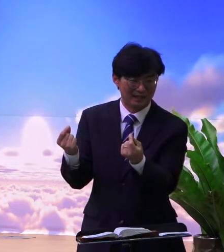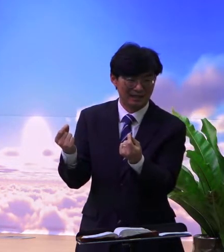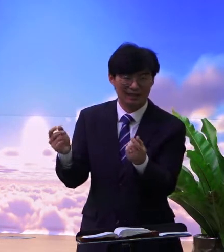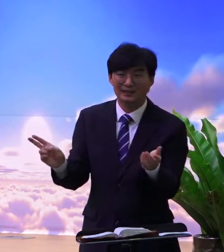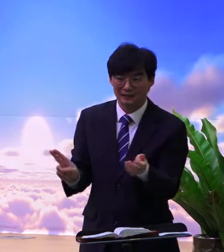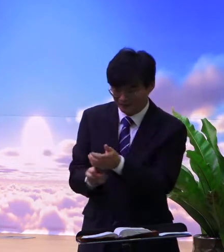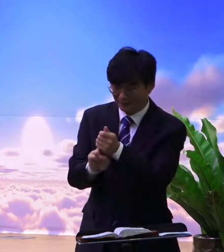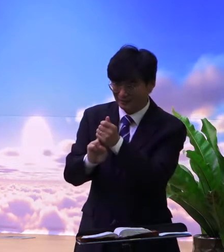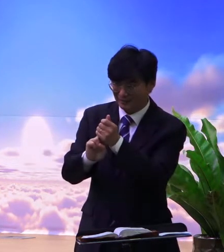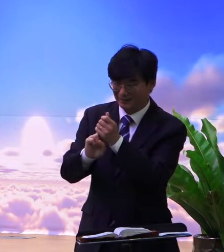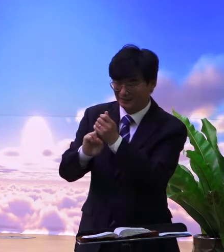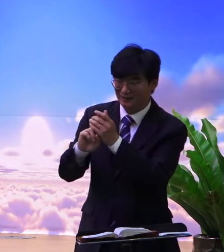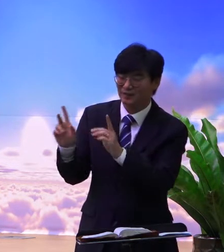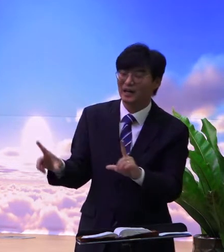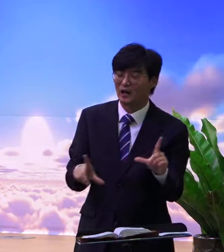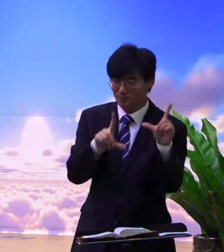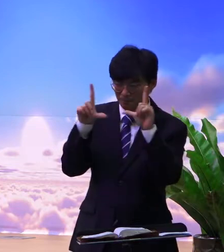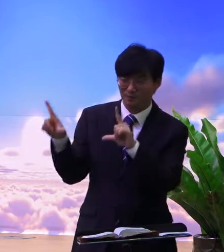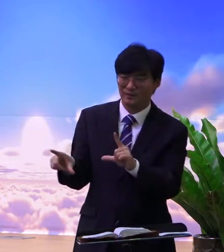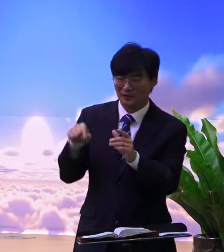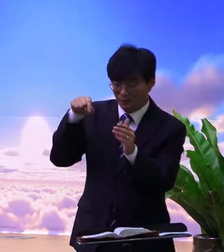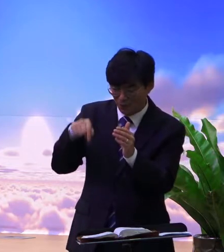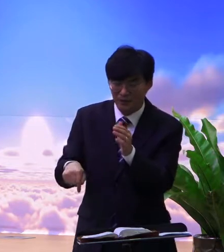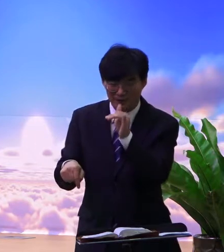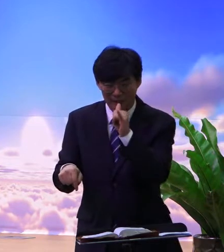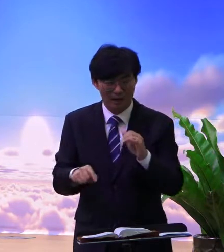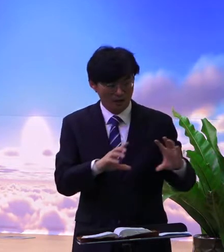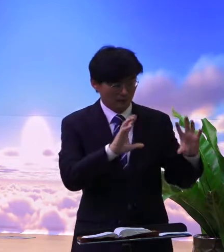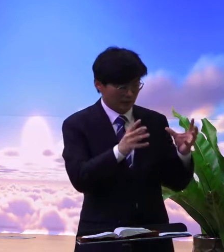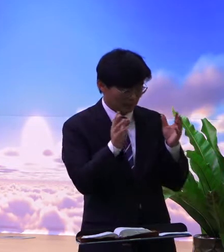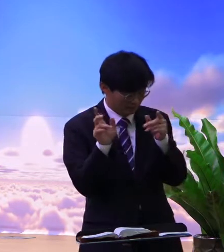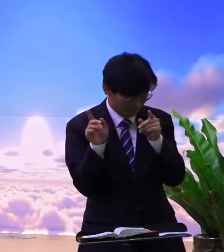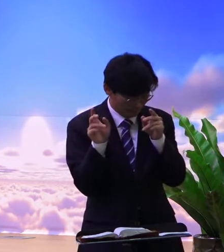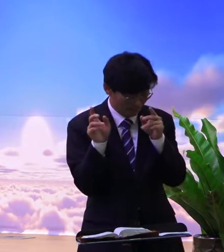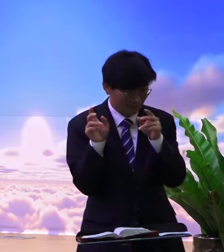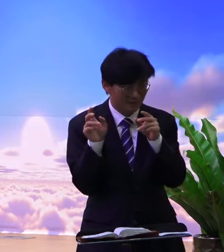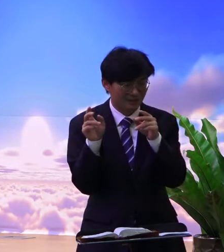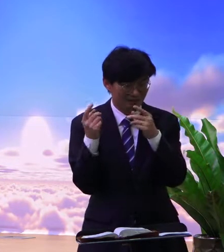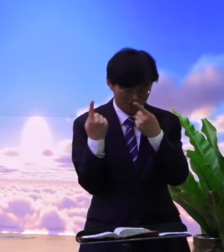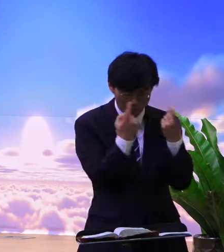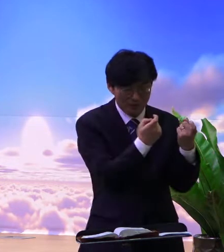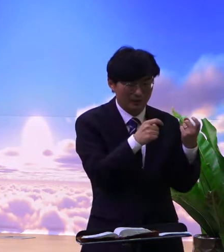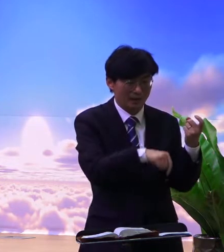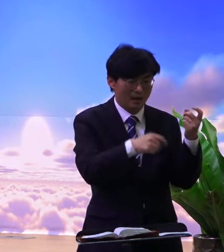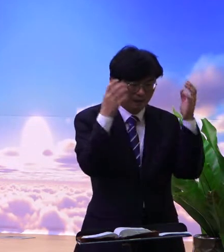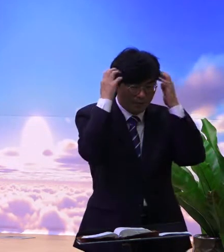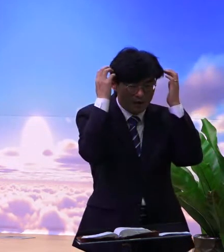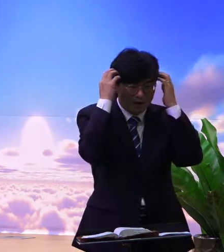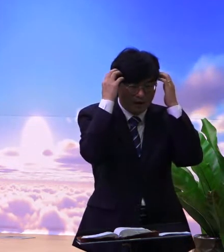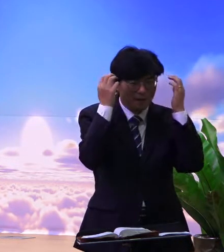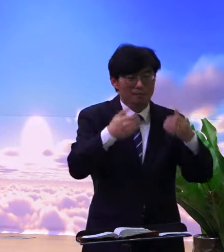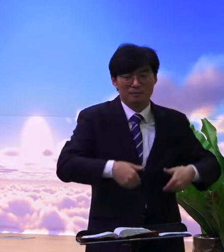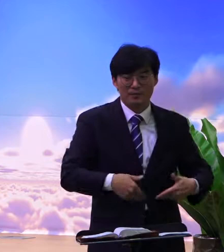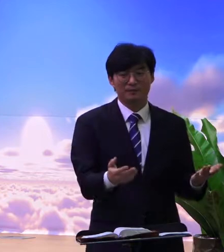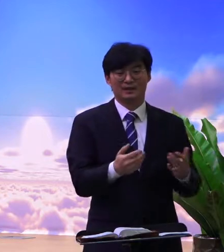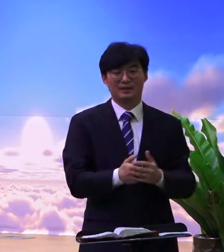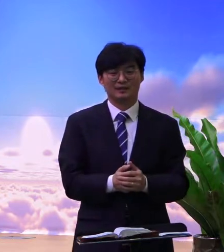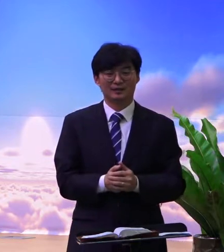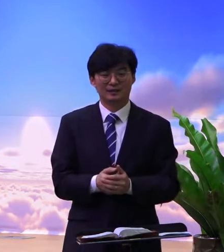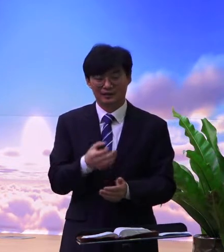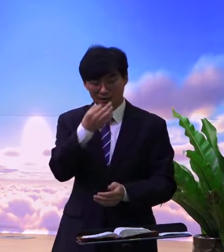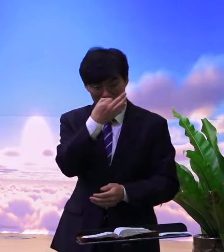속에 날마다 살고 있는 것입니다. 이 놀라운 기적, 이 은혜는 어떤 어려움이나